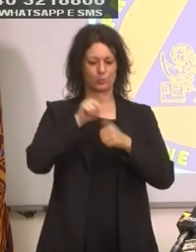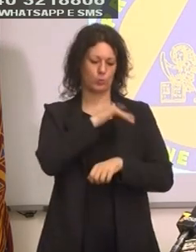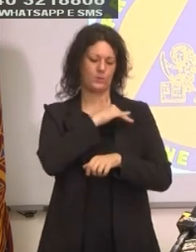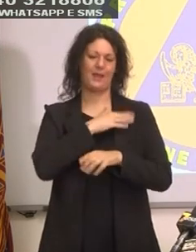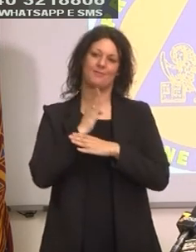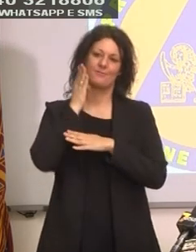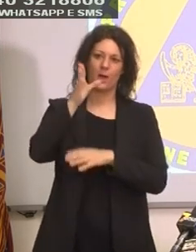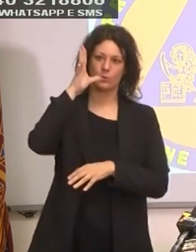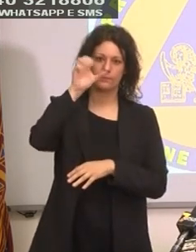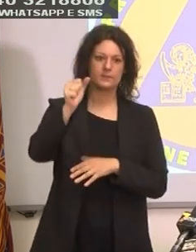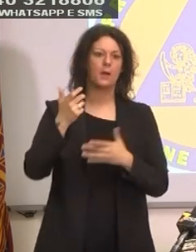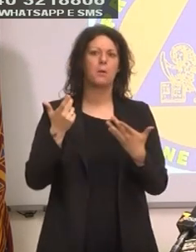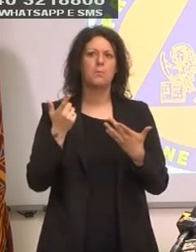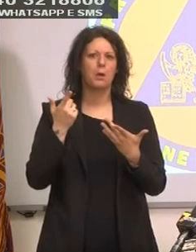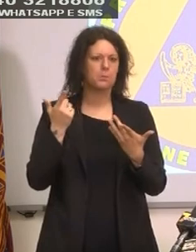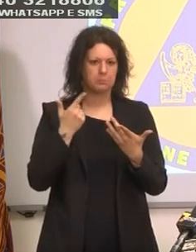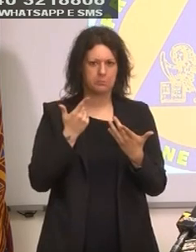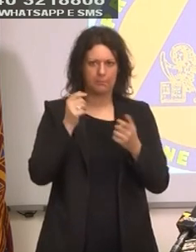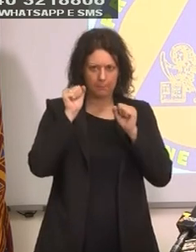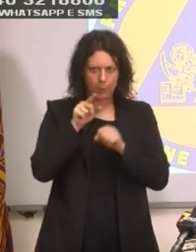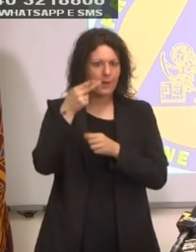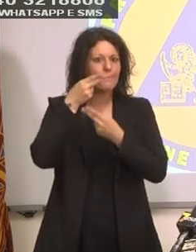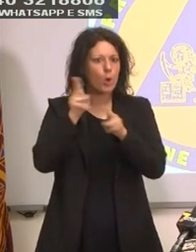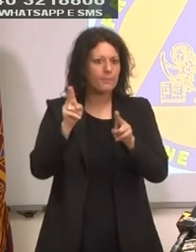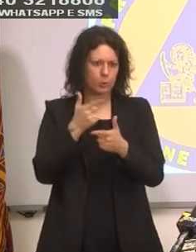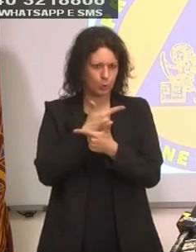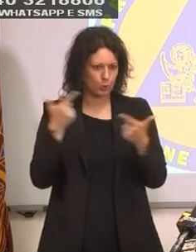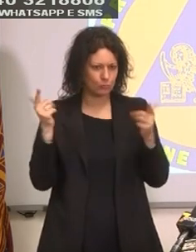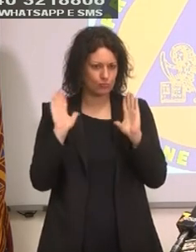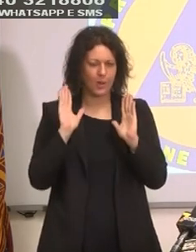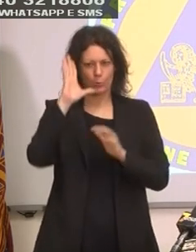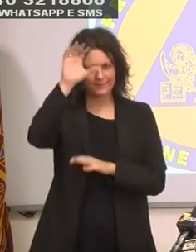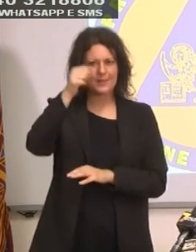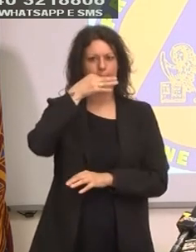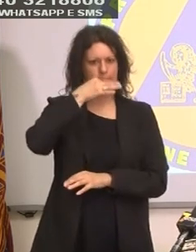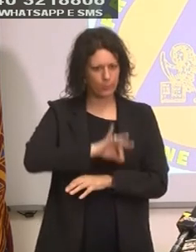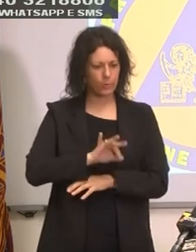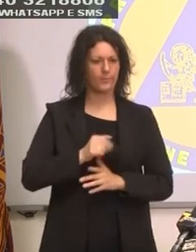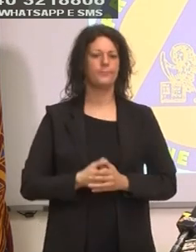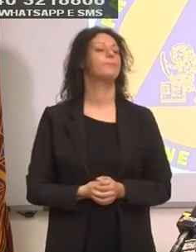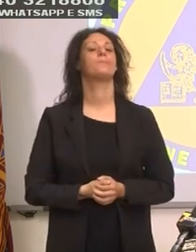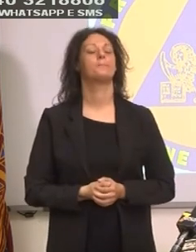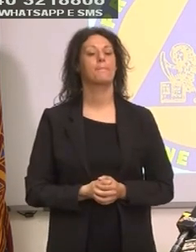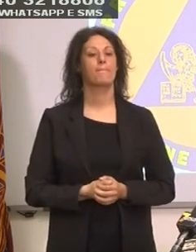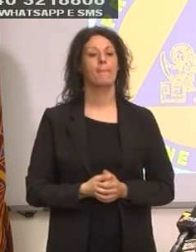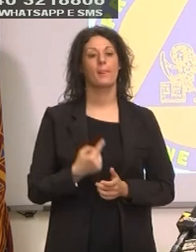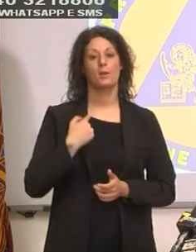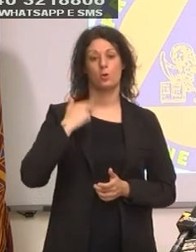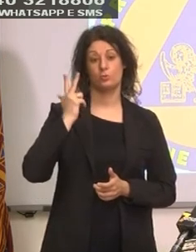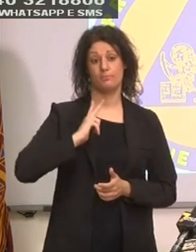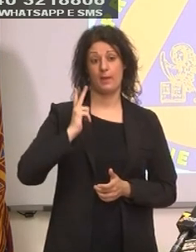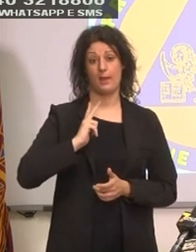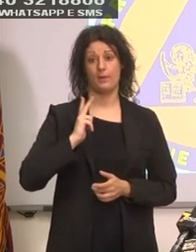fisicamente e non in maniera virtuale, ma si possono fare, non c'è nessun divieto. E io spero che si apra l'anno